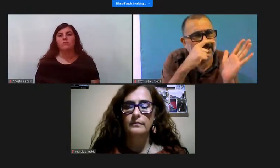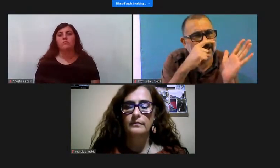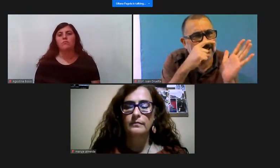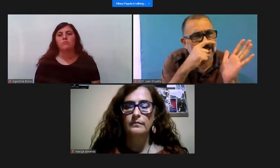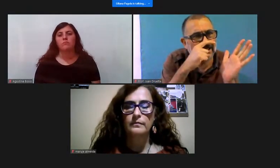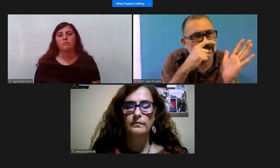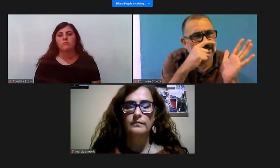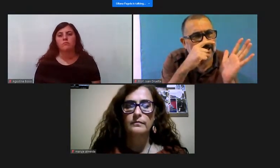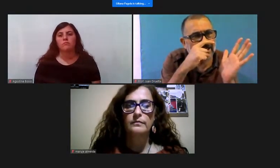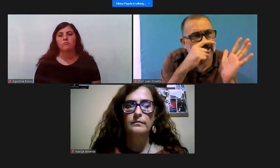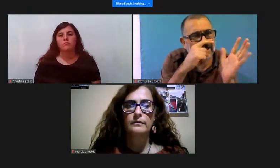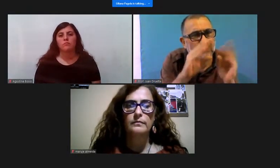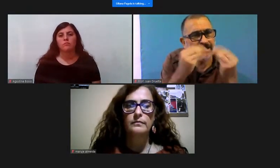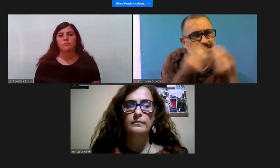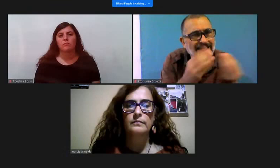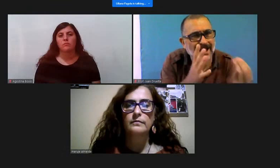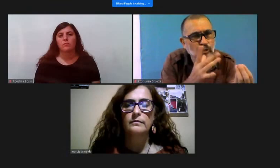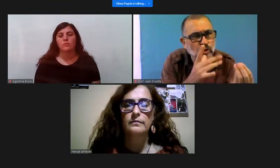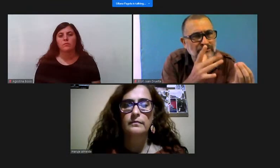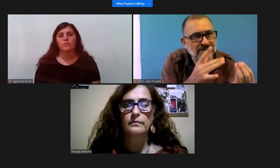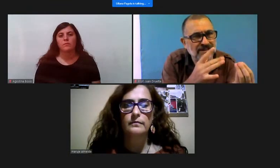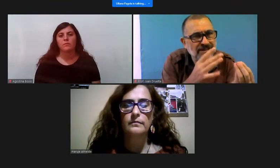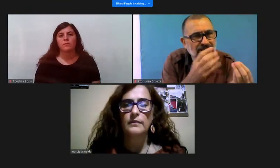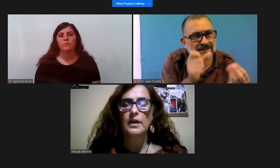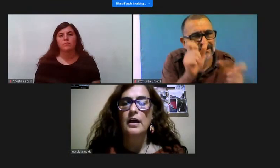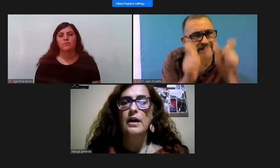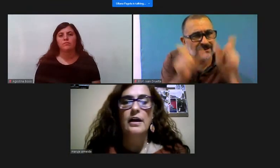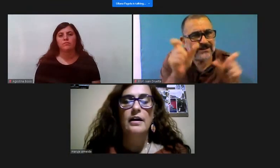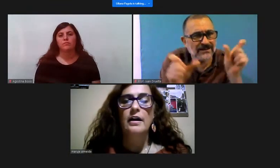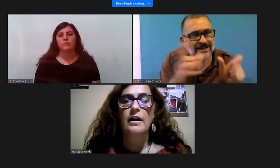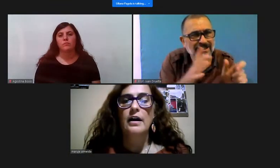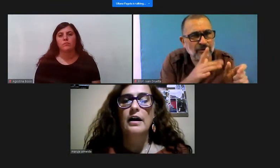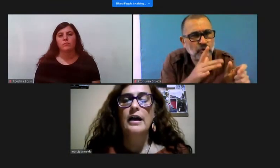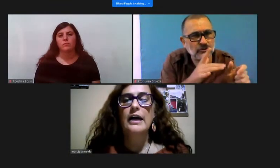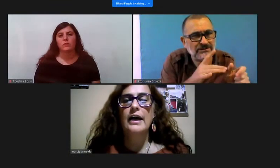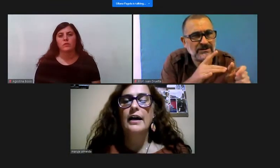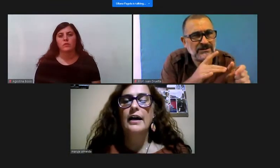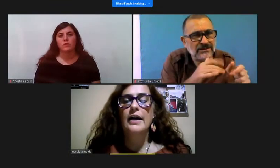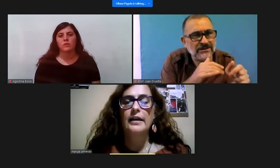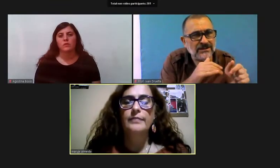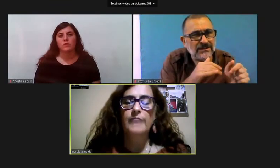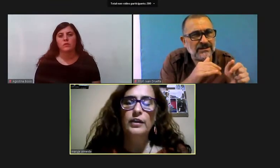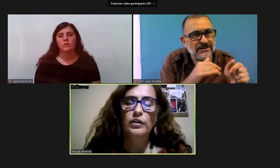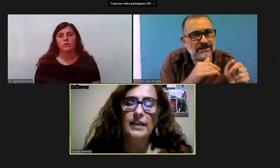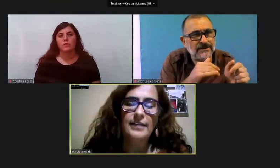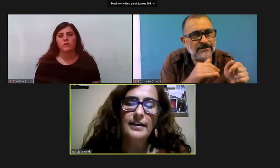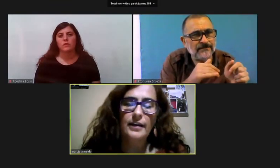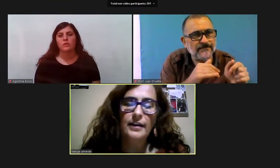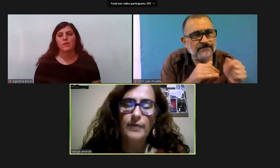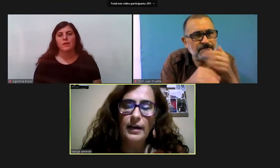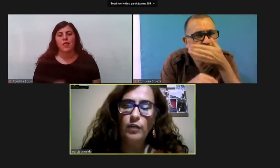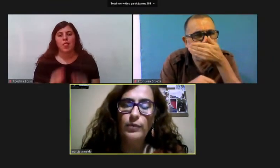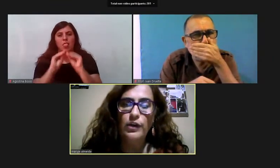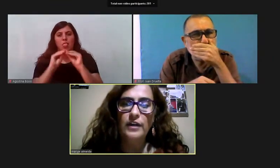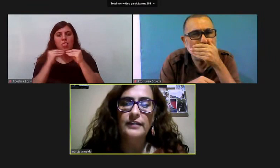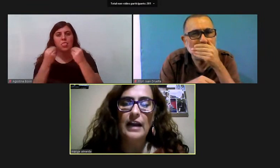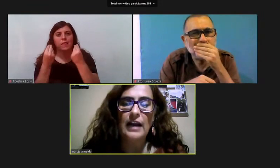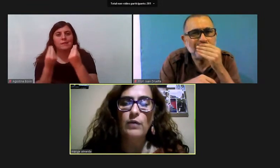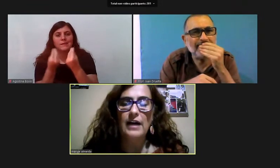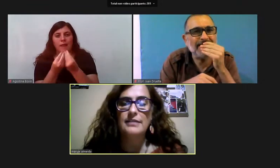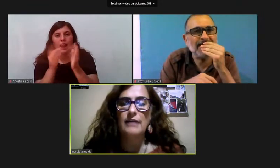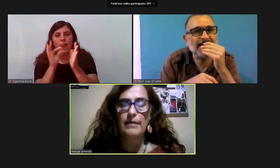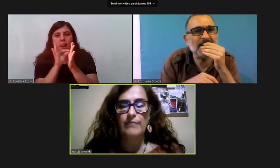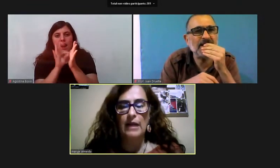total, ¿cuántas personas había de artículo 7? ¿En total eran 14? En total se inscribieron, pudieron